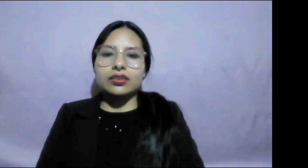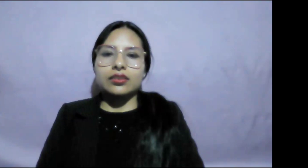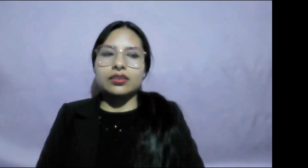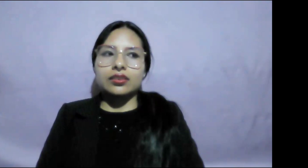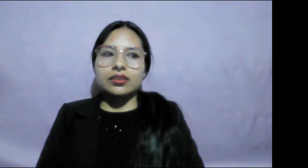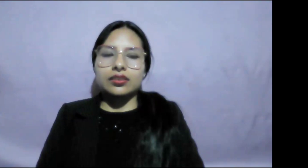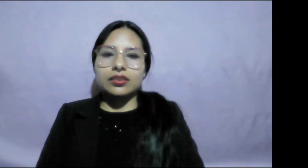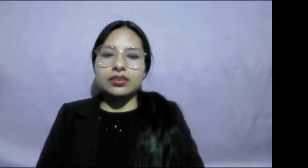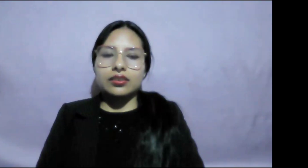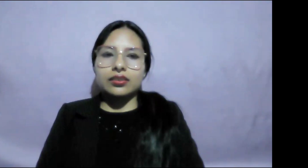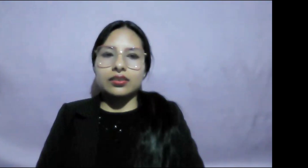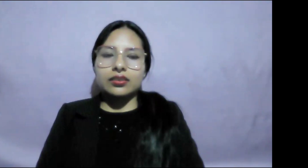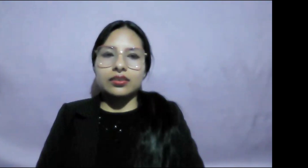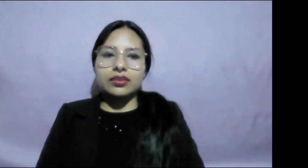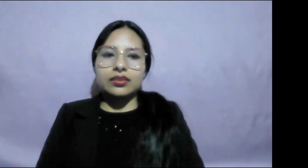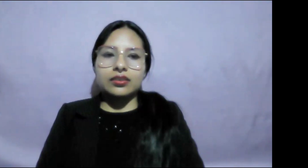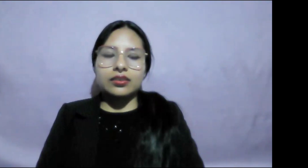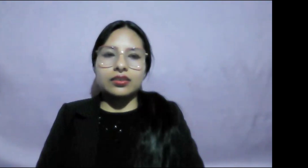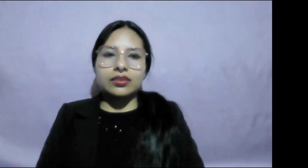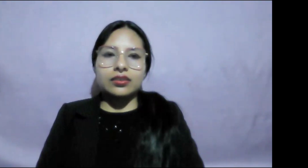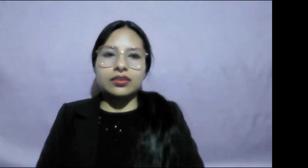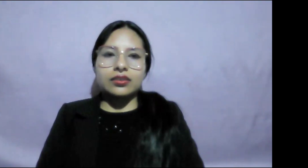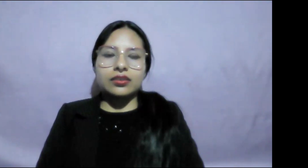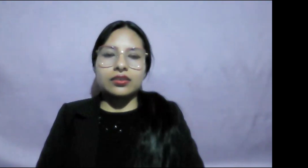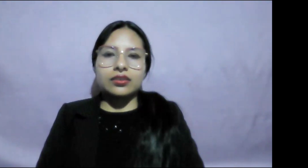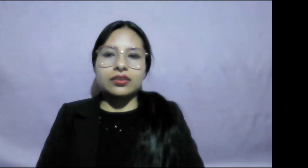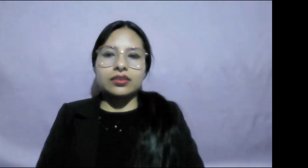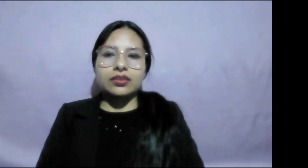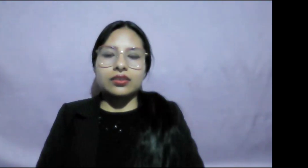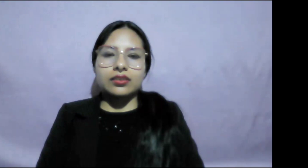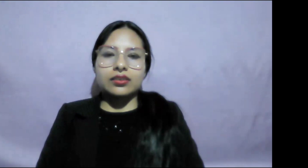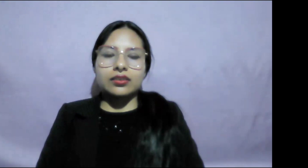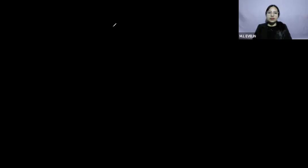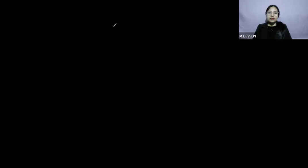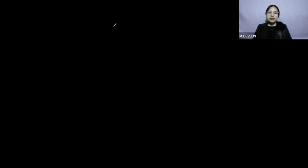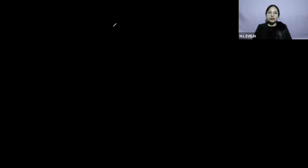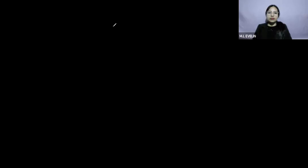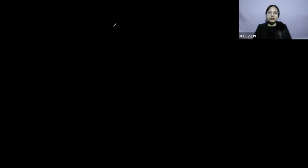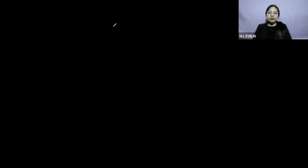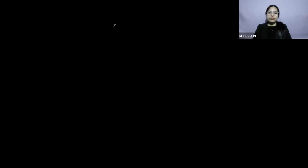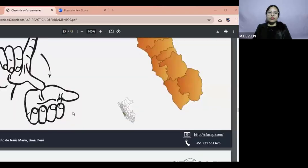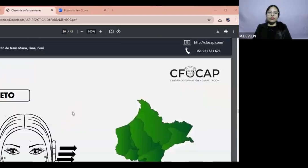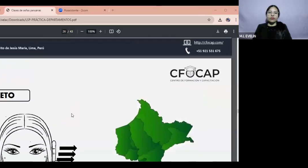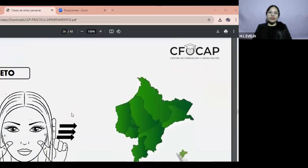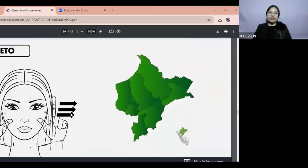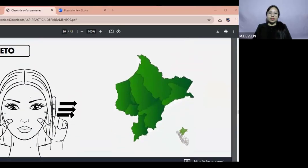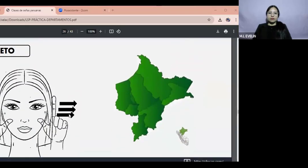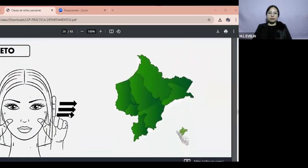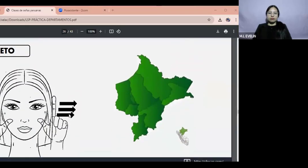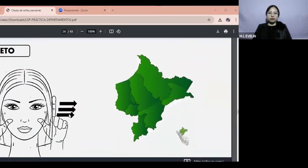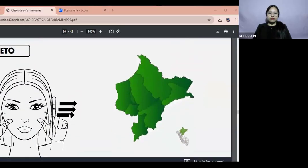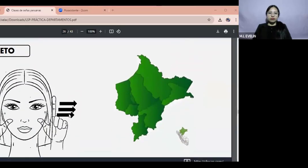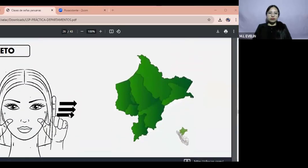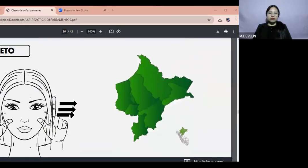muy esa preciosa Guadalupe Qué linda muy bien continuamos con la